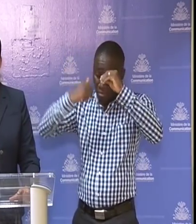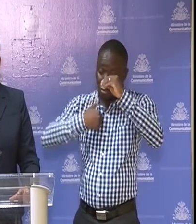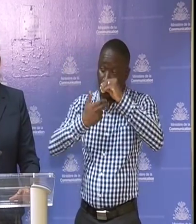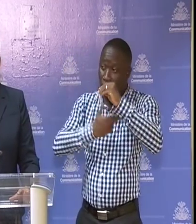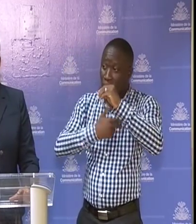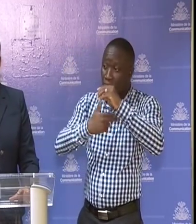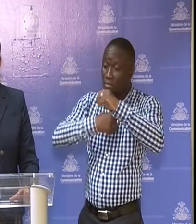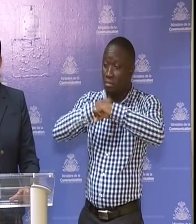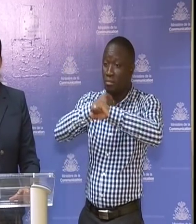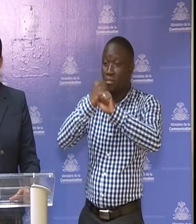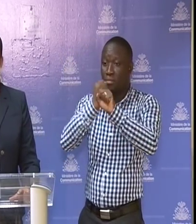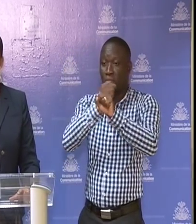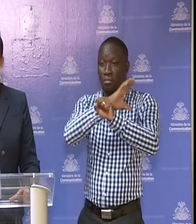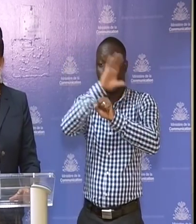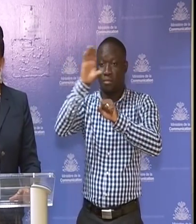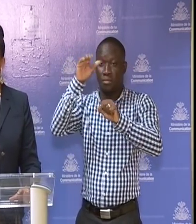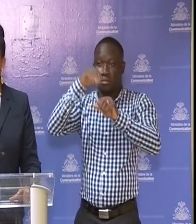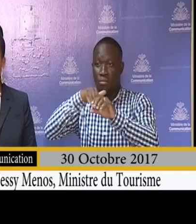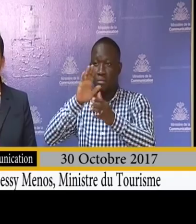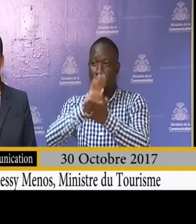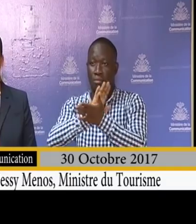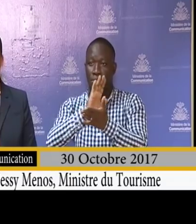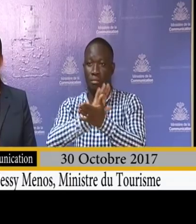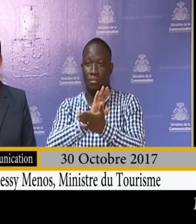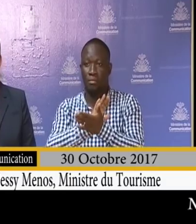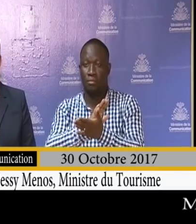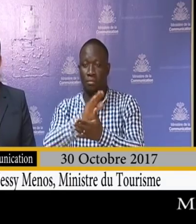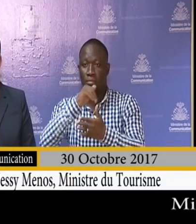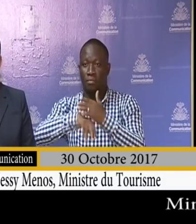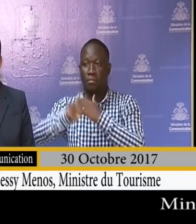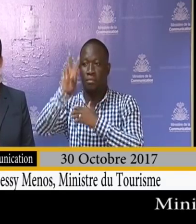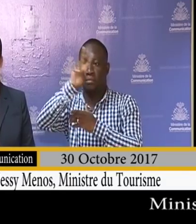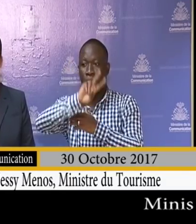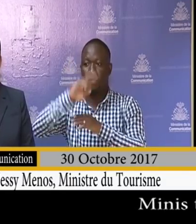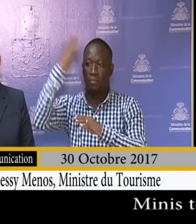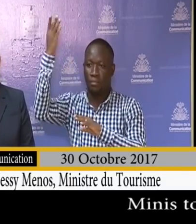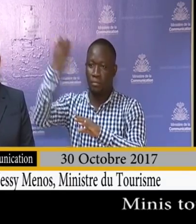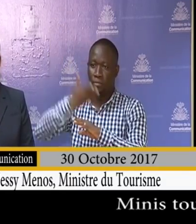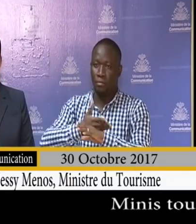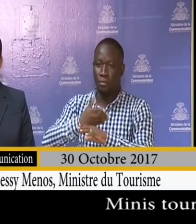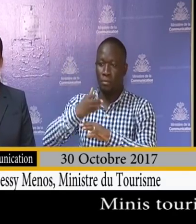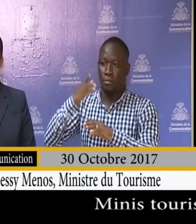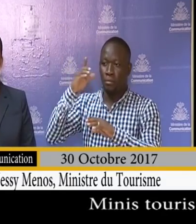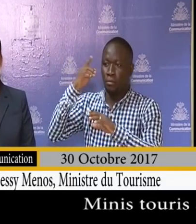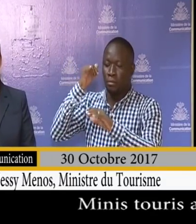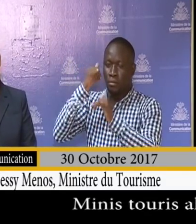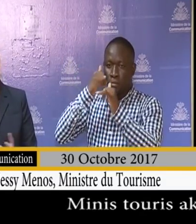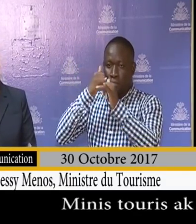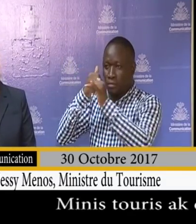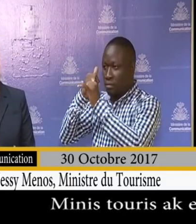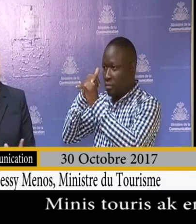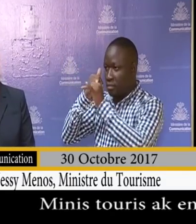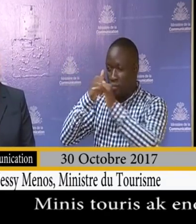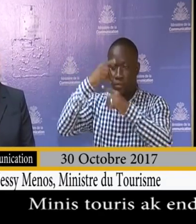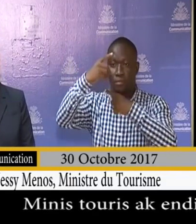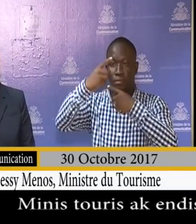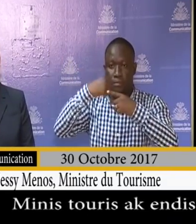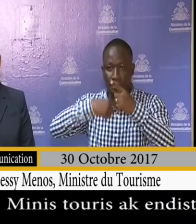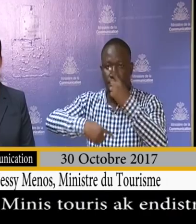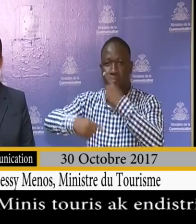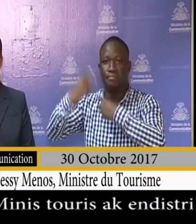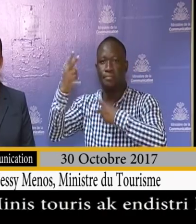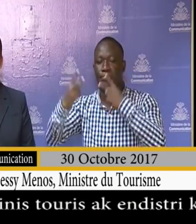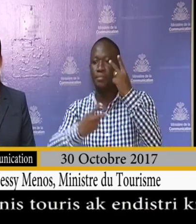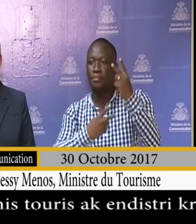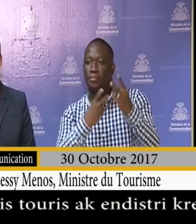venons mettre sous pied en commission au niveau des écoles au contraire d'ici vendredi m'a invité la presse tout pour venir visiter de qui réparation et qui ça que nous faisons tout